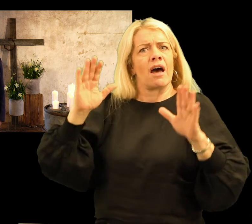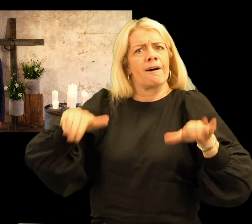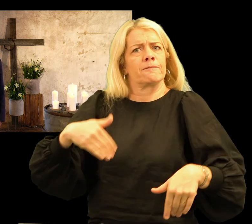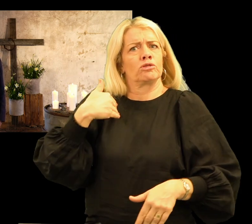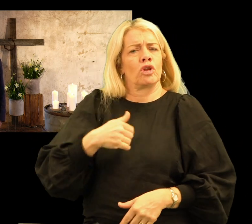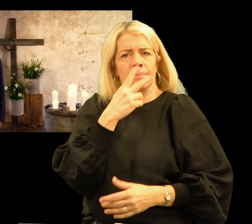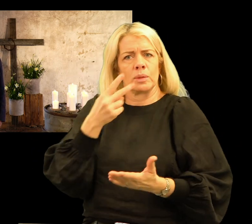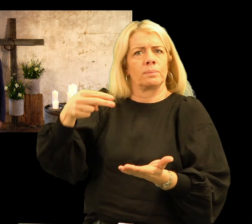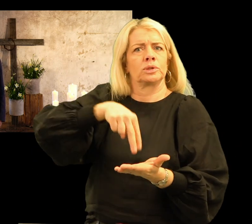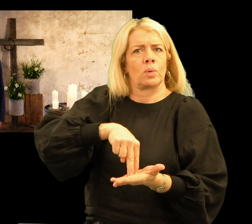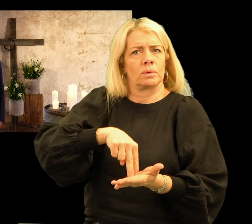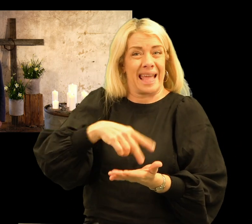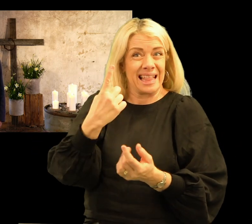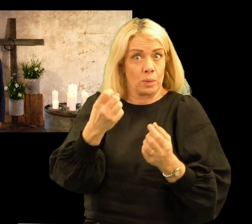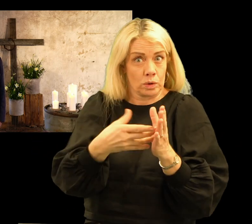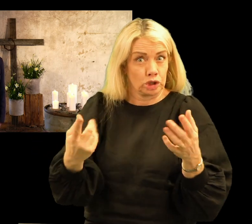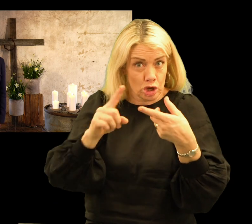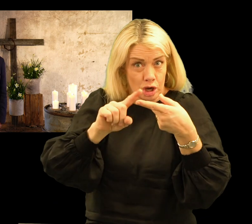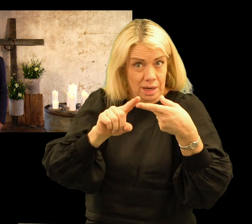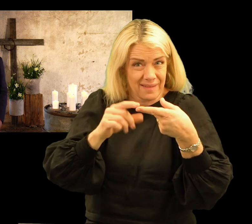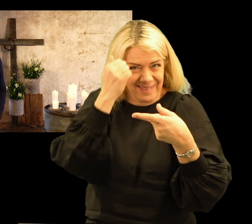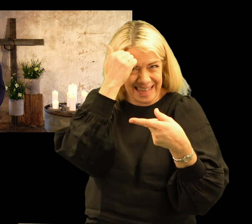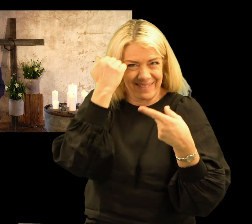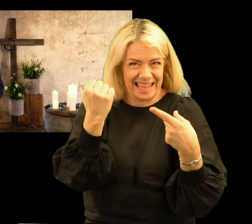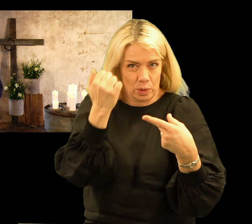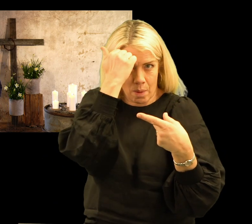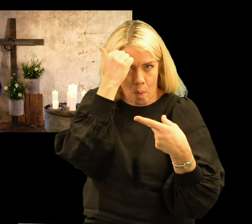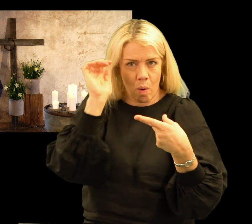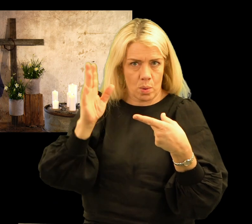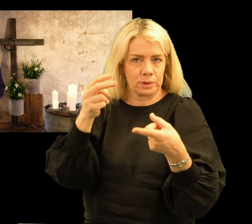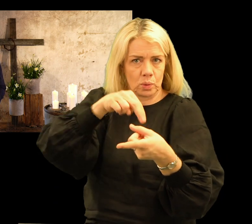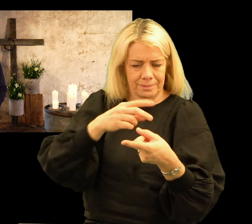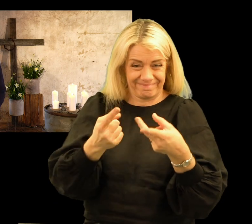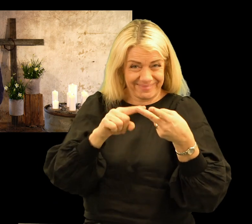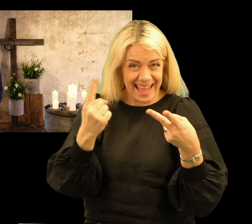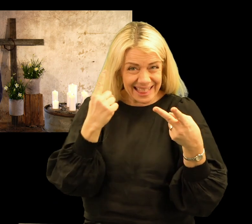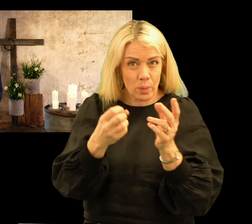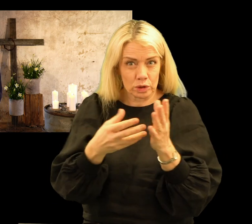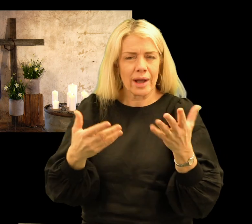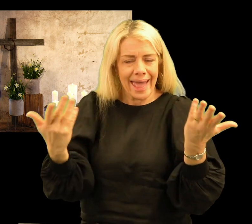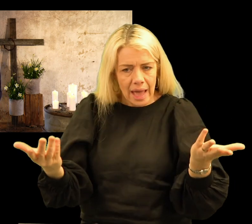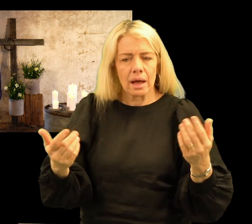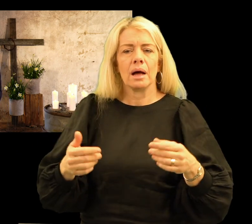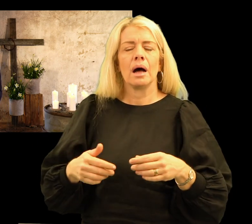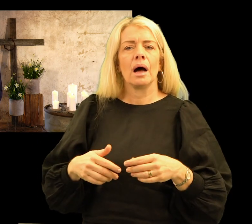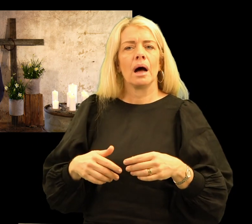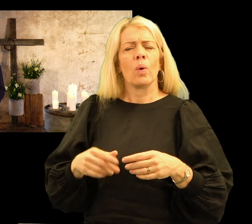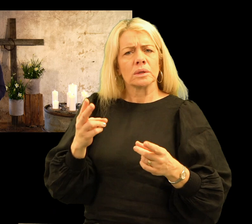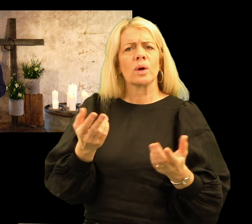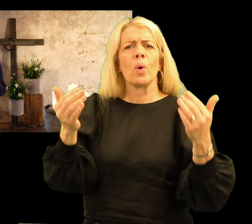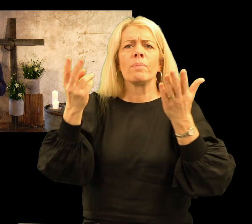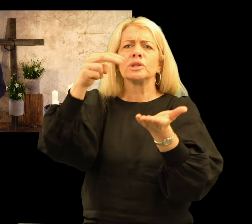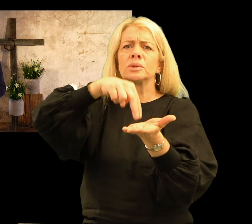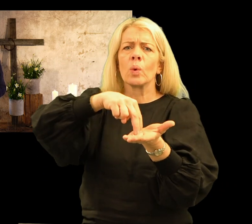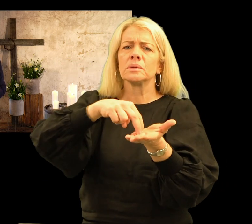döda. Den andra anledningen till att det är viktigt att minnas uppståndelsen, det är att uppståndelsen också bevisar att